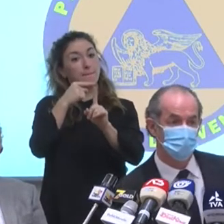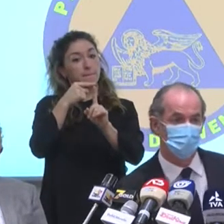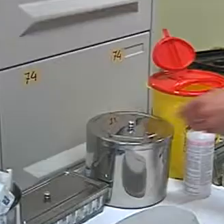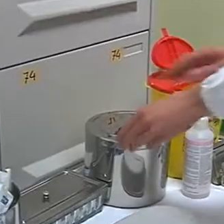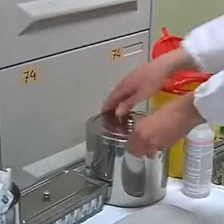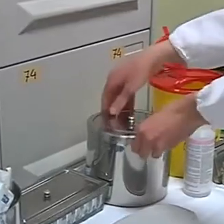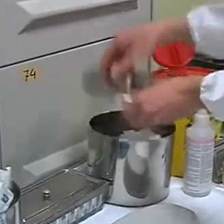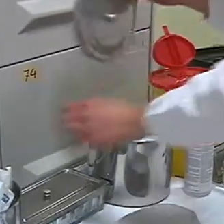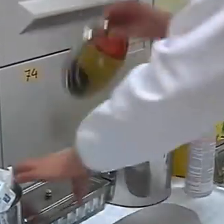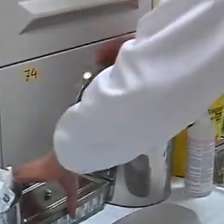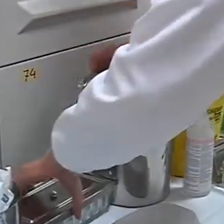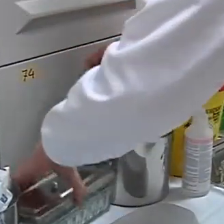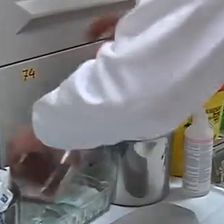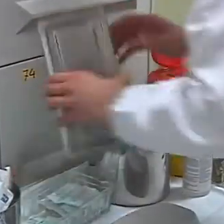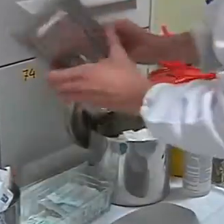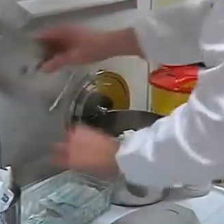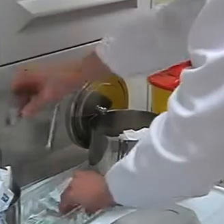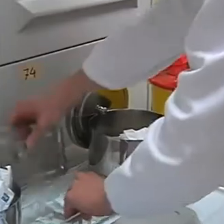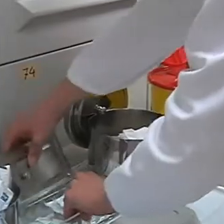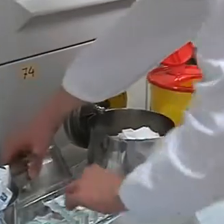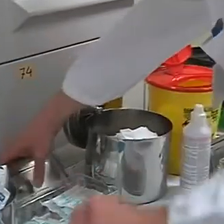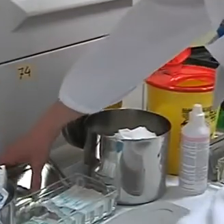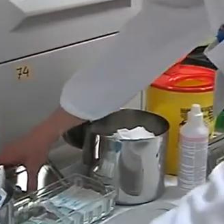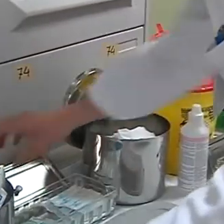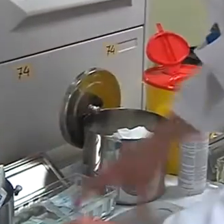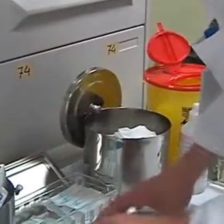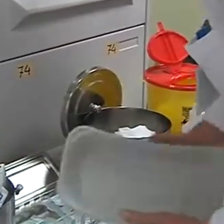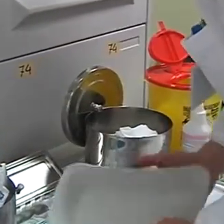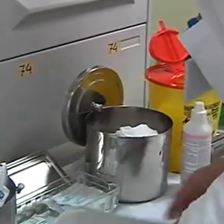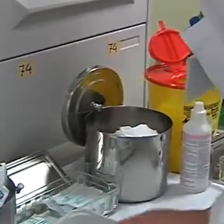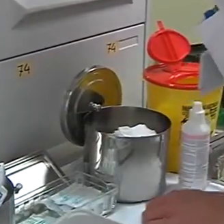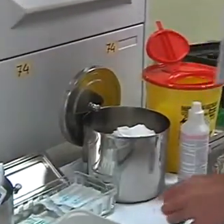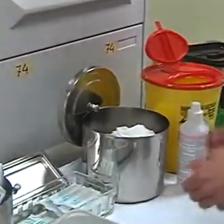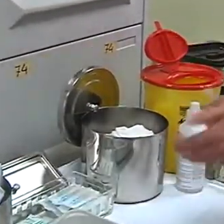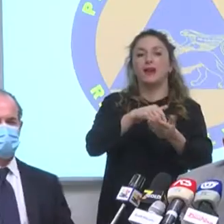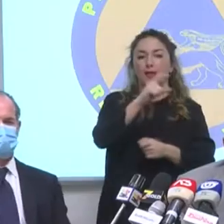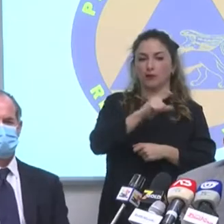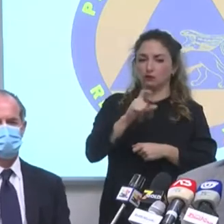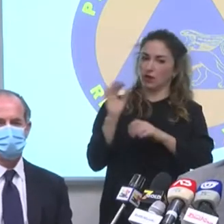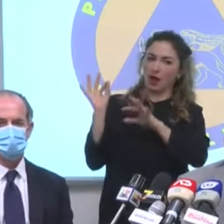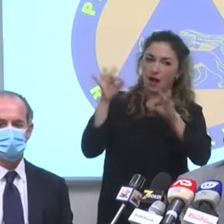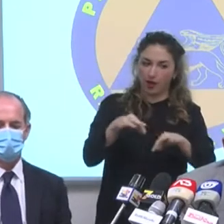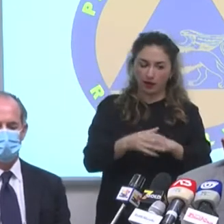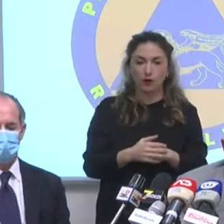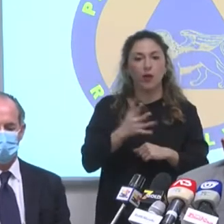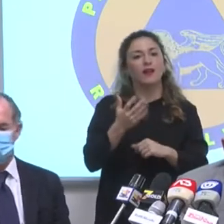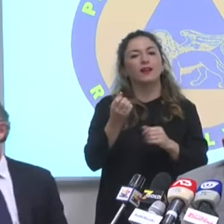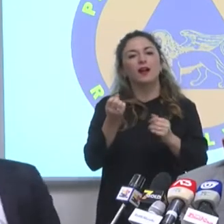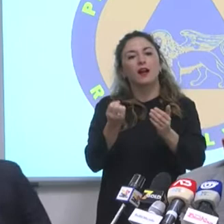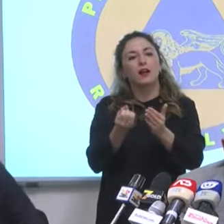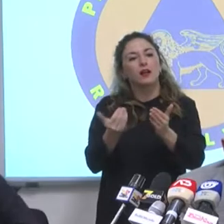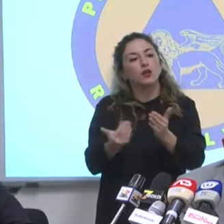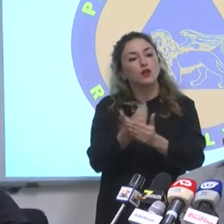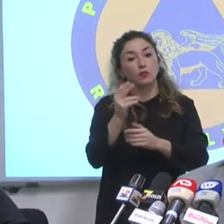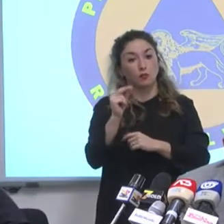positivi. Poi Luciano Flor, direttore regionale della sanità, ha dato una buona notizia. C'è anche una buona notizia perché sapete che